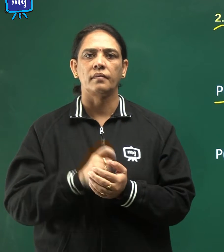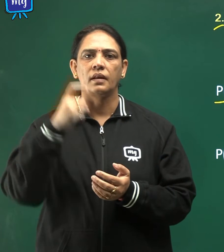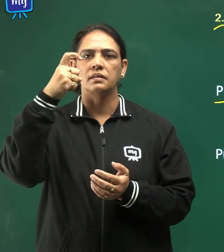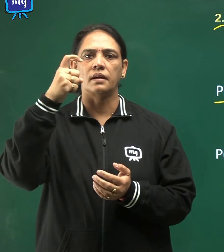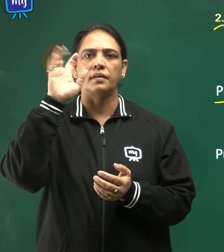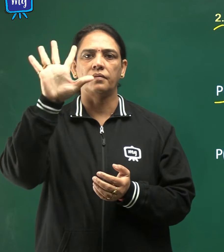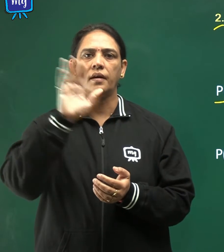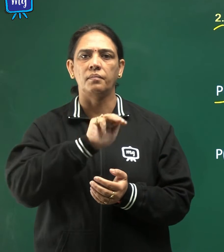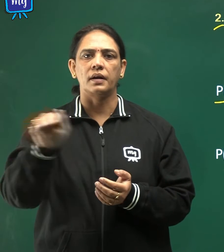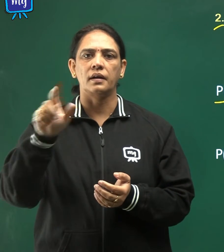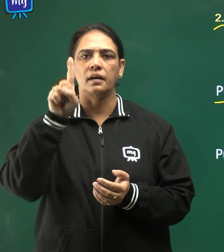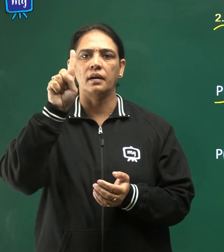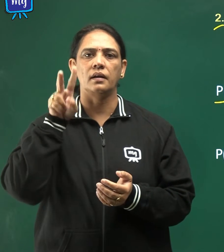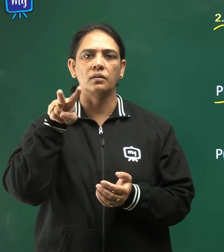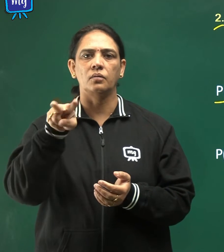75/100,